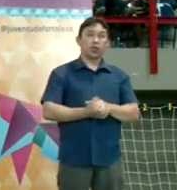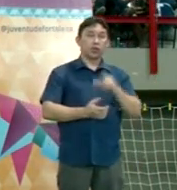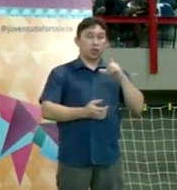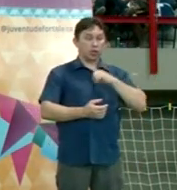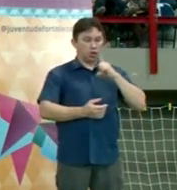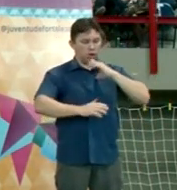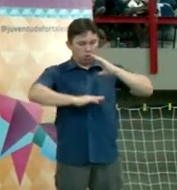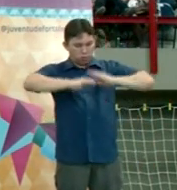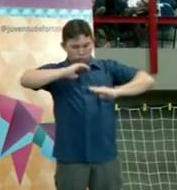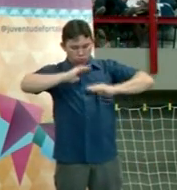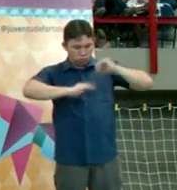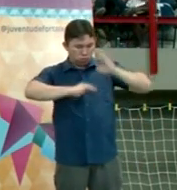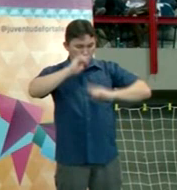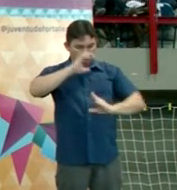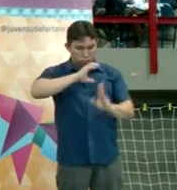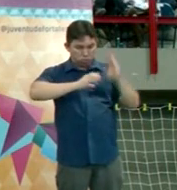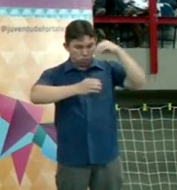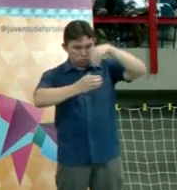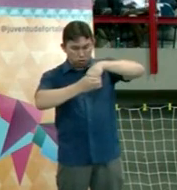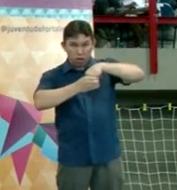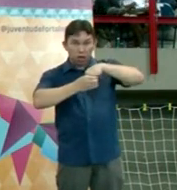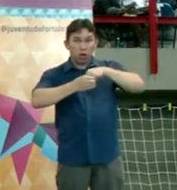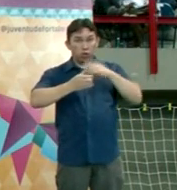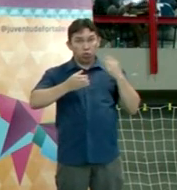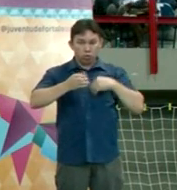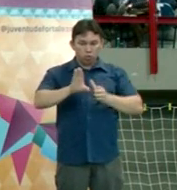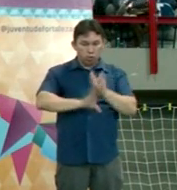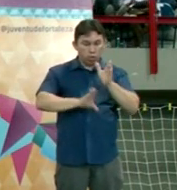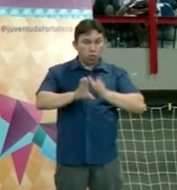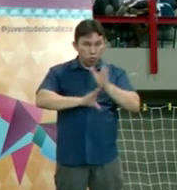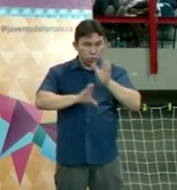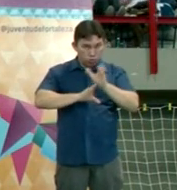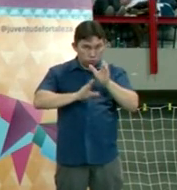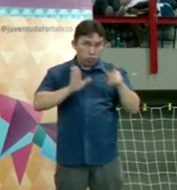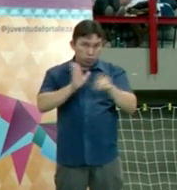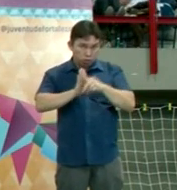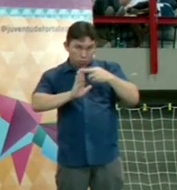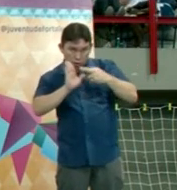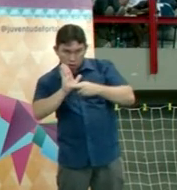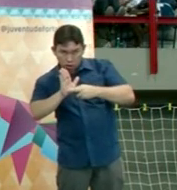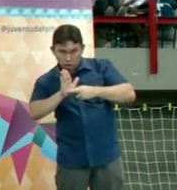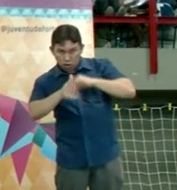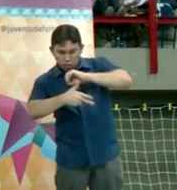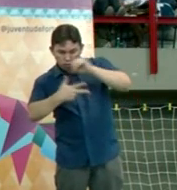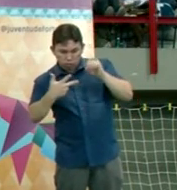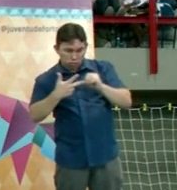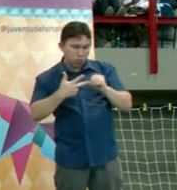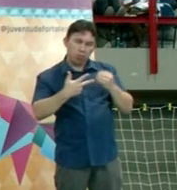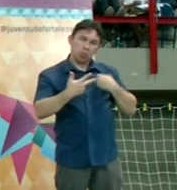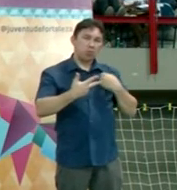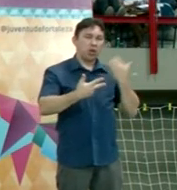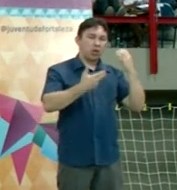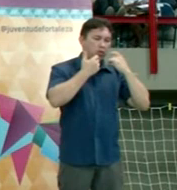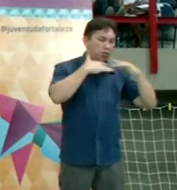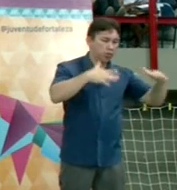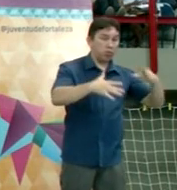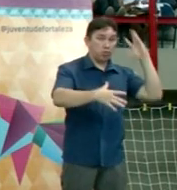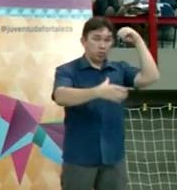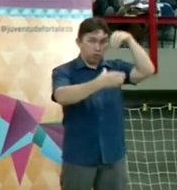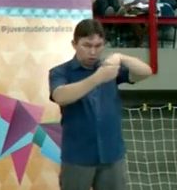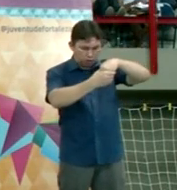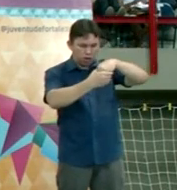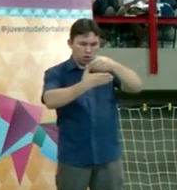Existe uma habilidade na matriz de referência do Enem que diz, principalmente na parte de ciência da natureza, que deve haver na